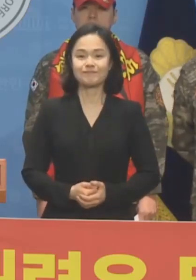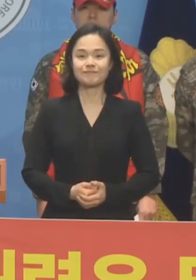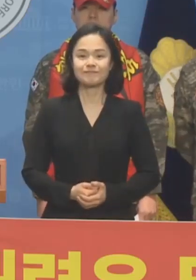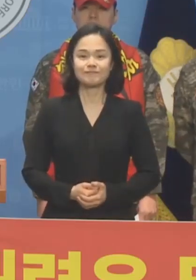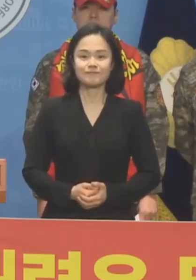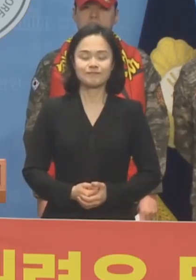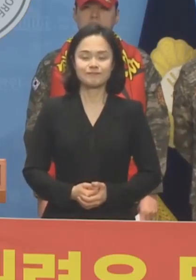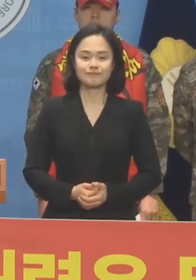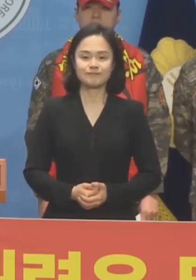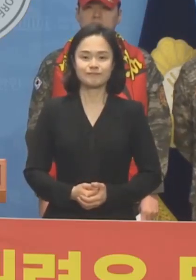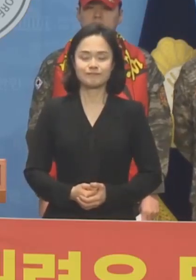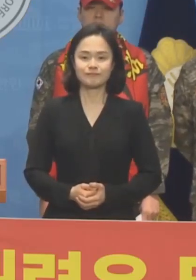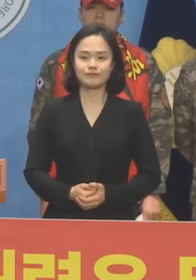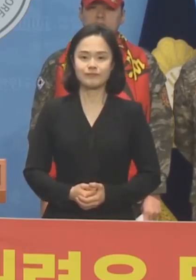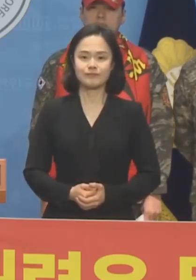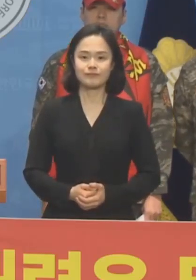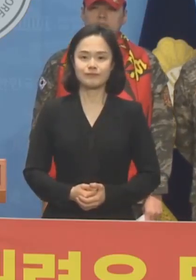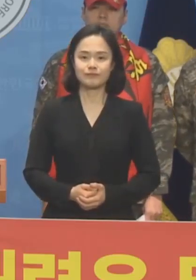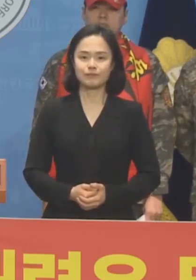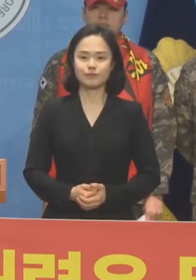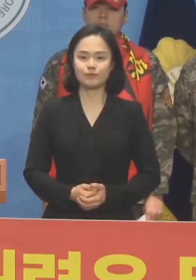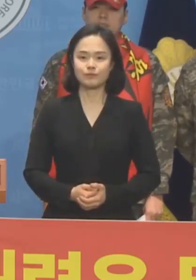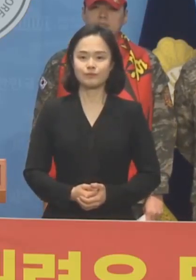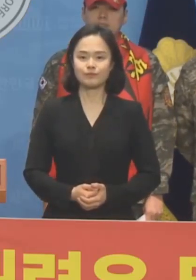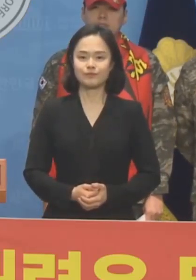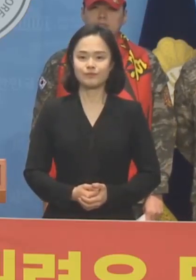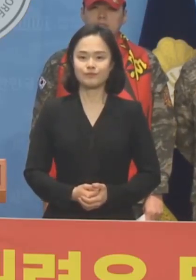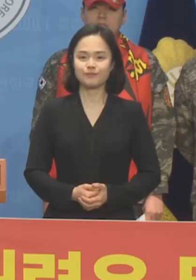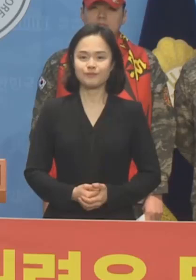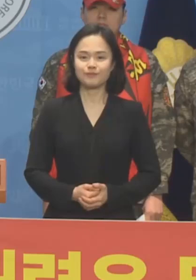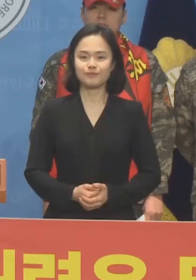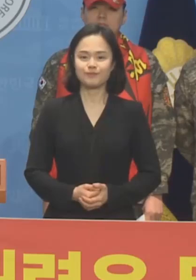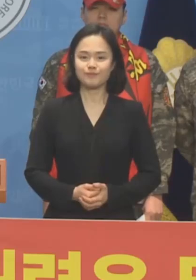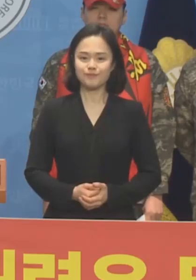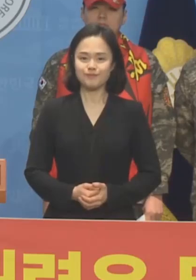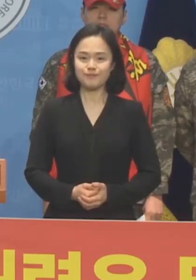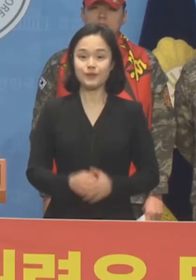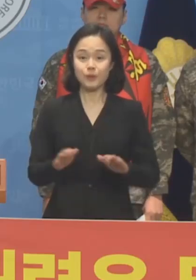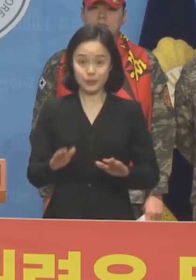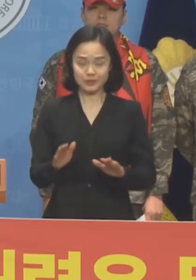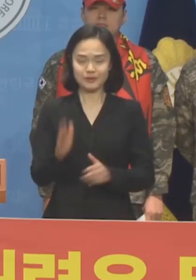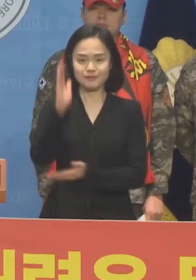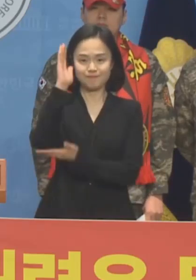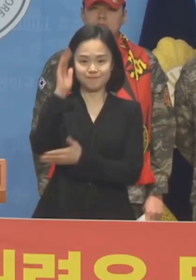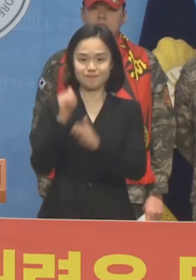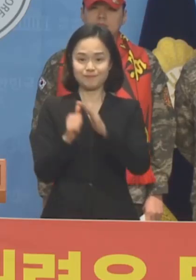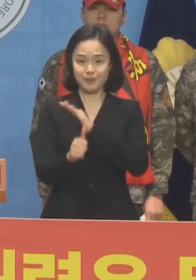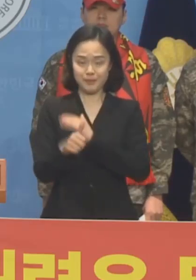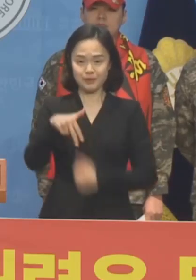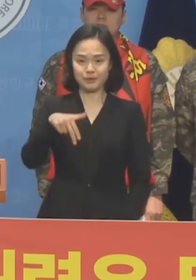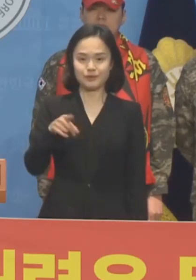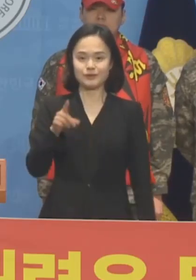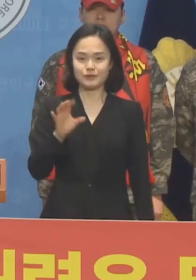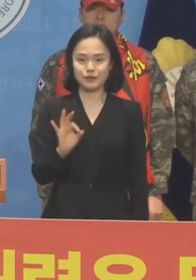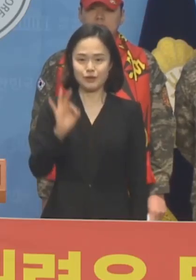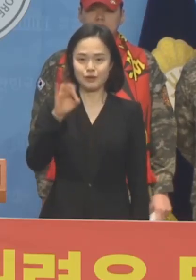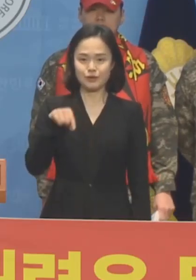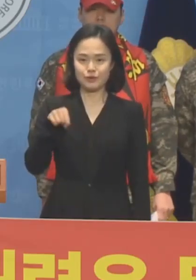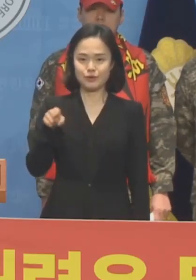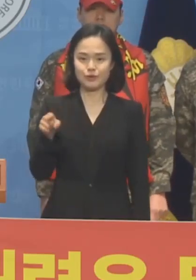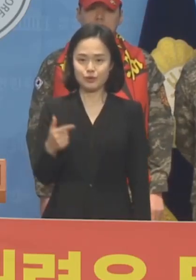네, 오늘 기자회견은 해병 예비역연대를 대표해서 정원철 회장님께서 입장문을